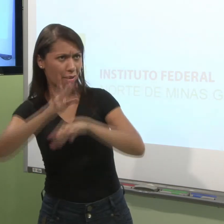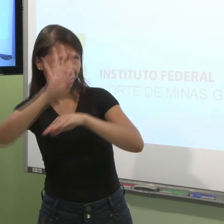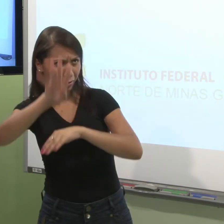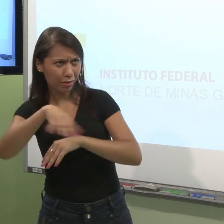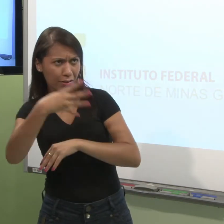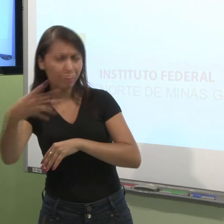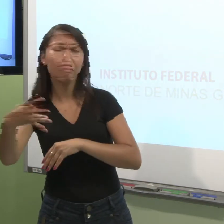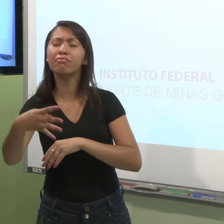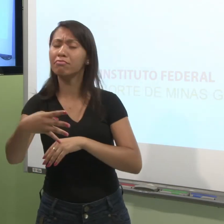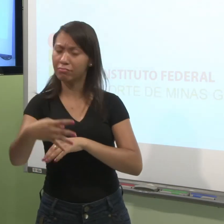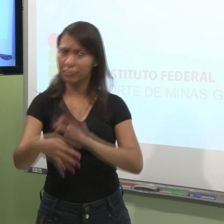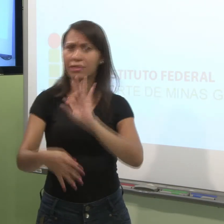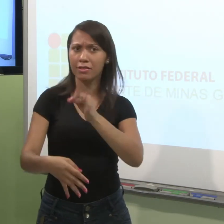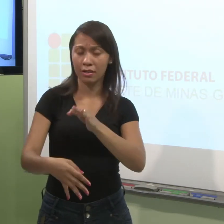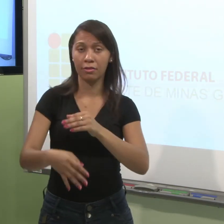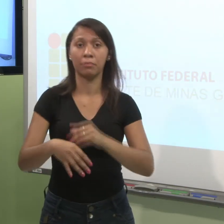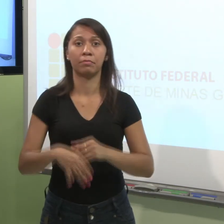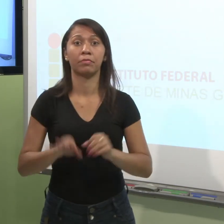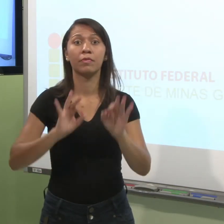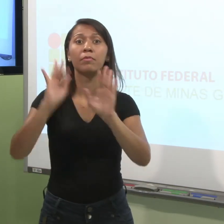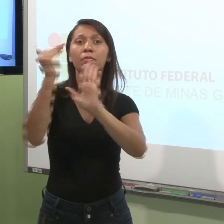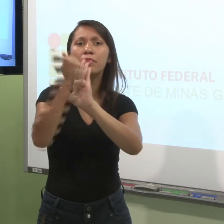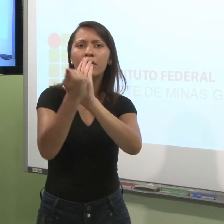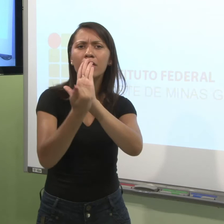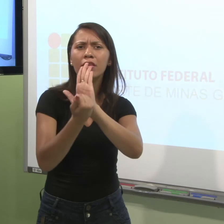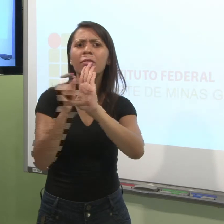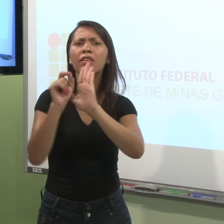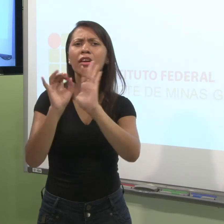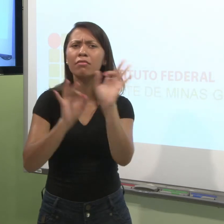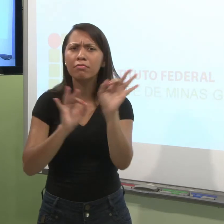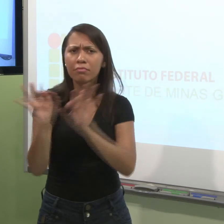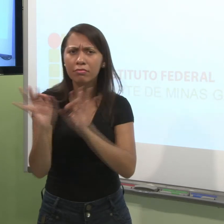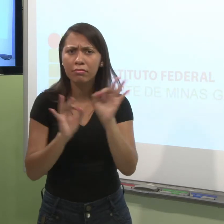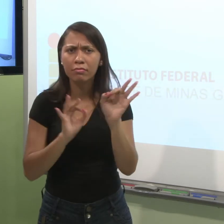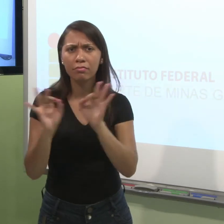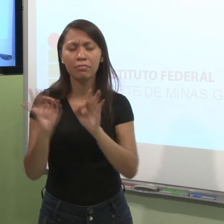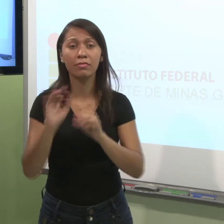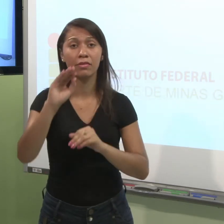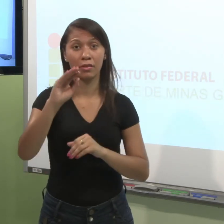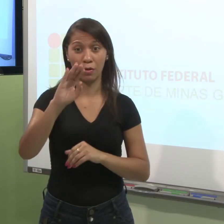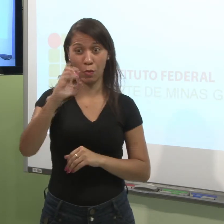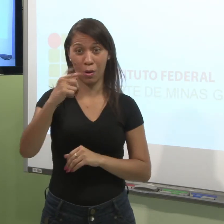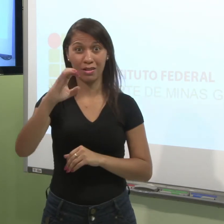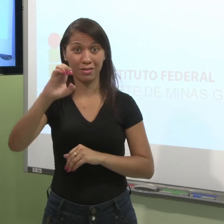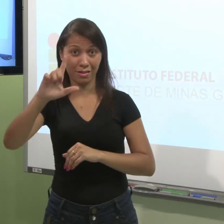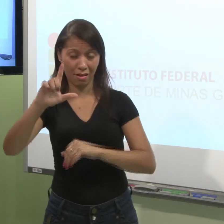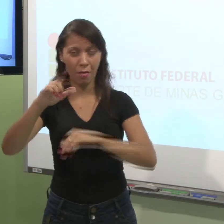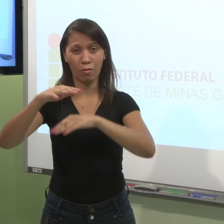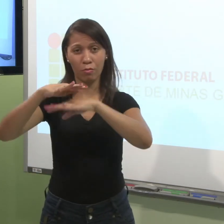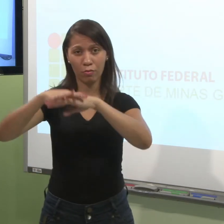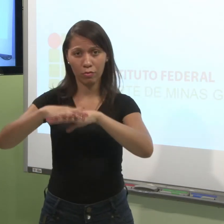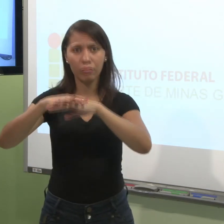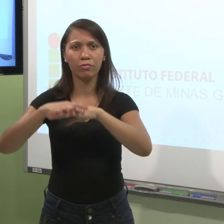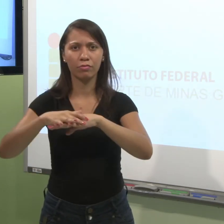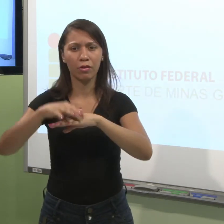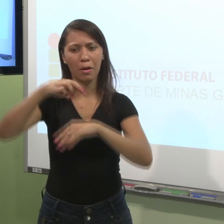isso. Esse programa foi desenvolvido por quem? O Excel foi desenvolvido pela Microsoft e faz parte